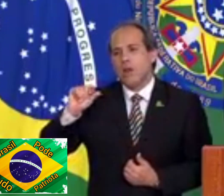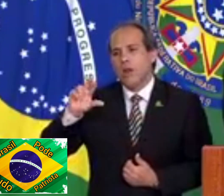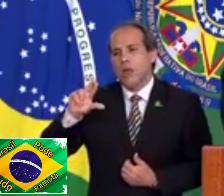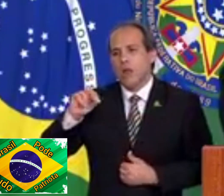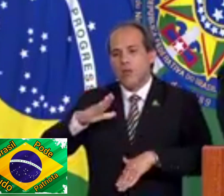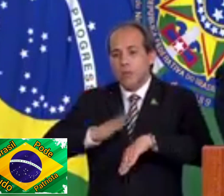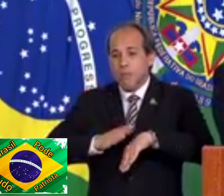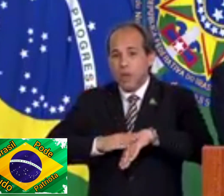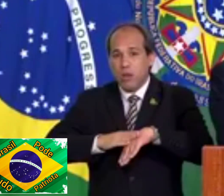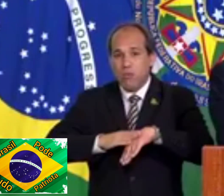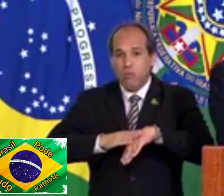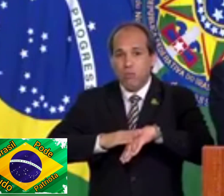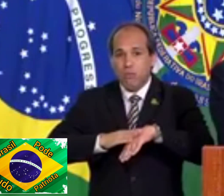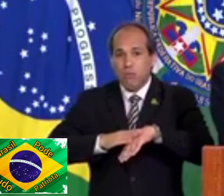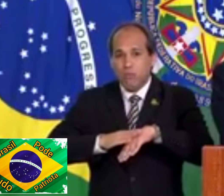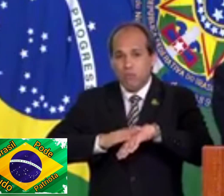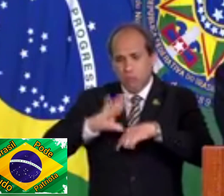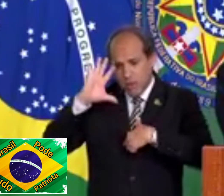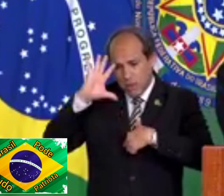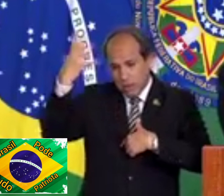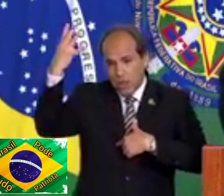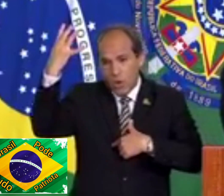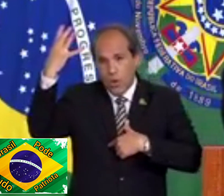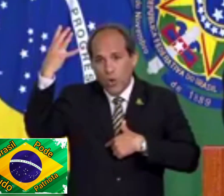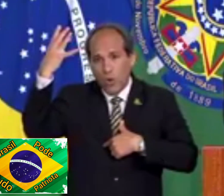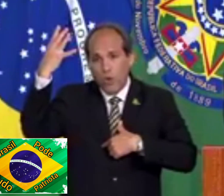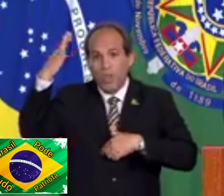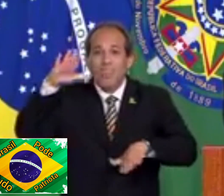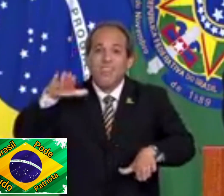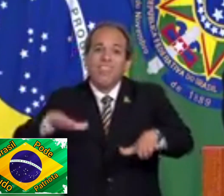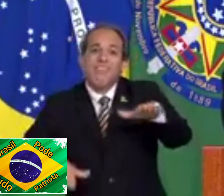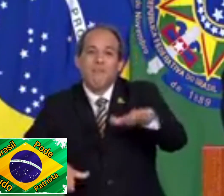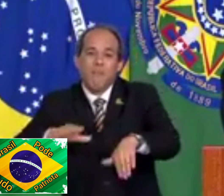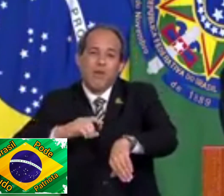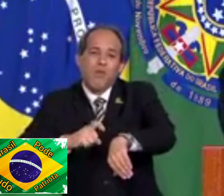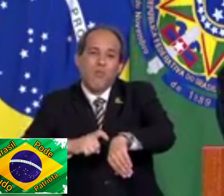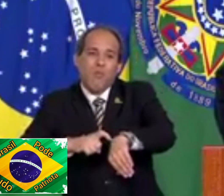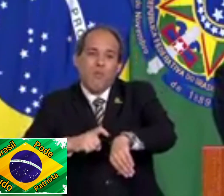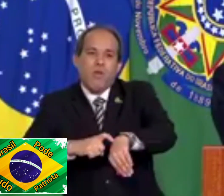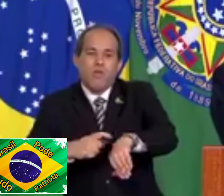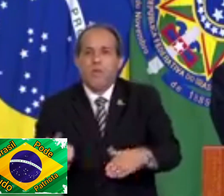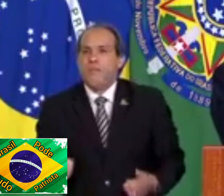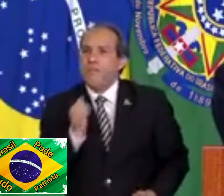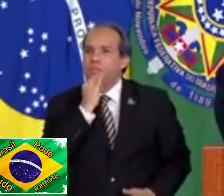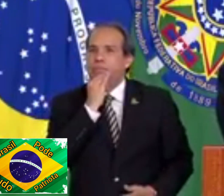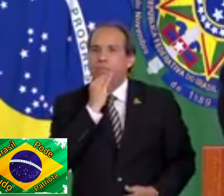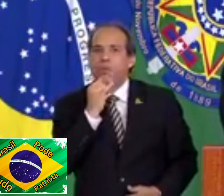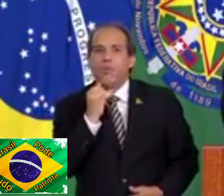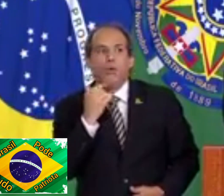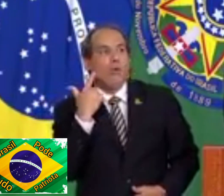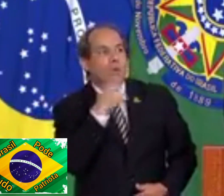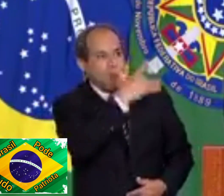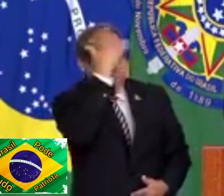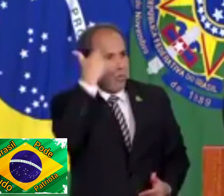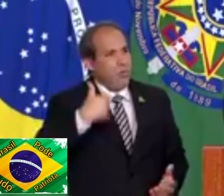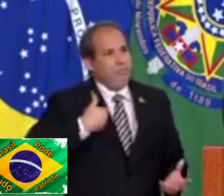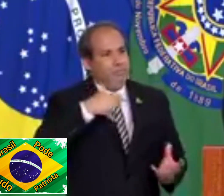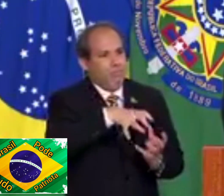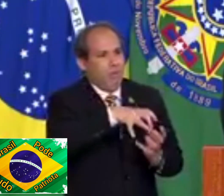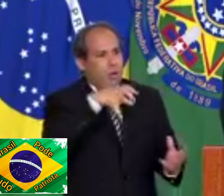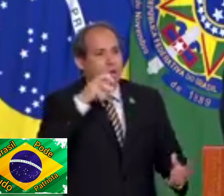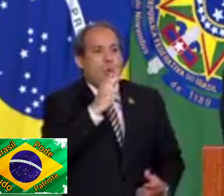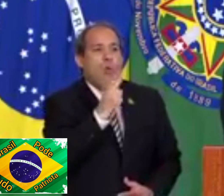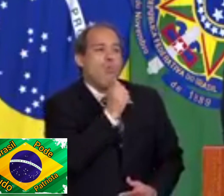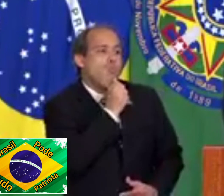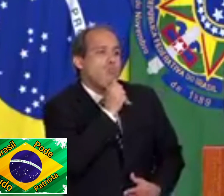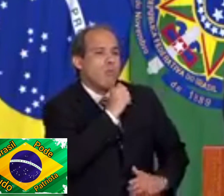de tomar uma adesão como essa depende de momento. Eu não posso exigir uma pessoa com idade ou sem o